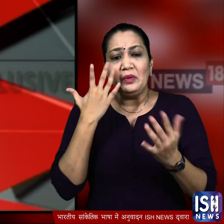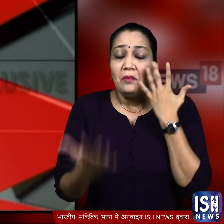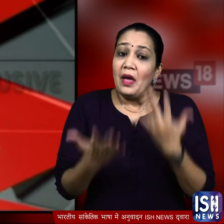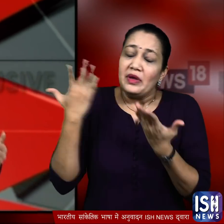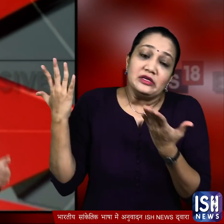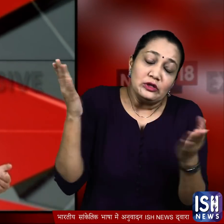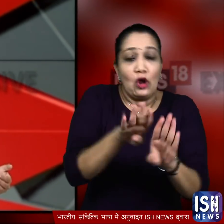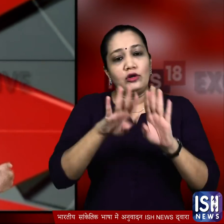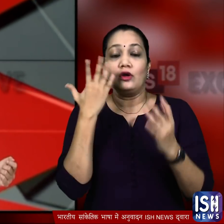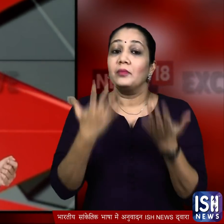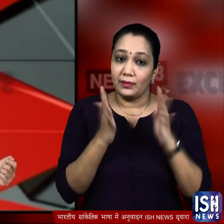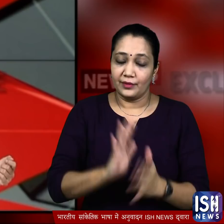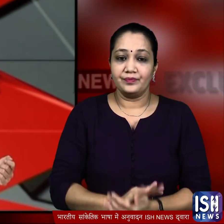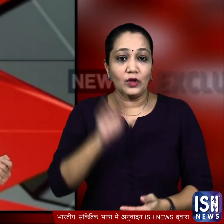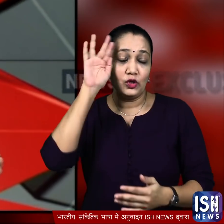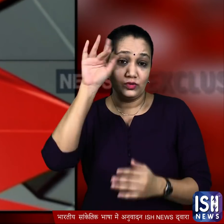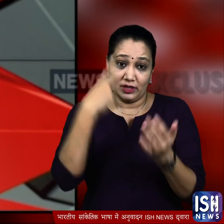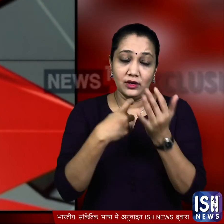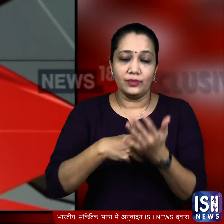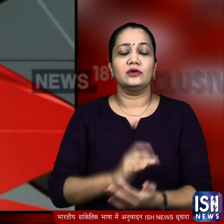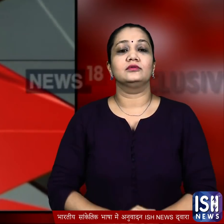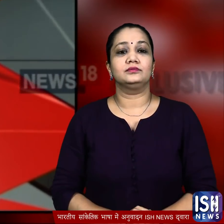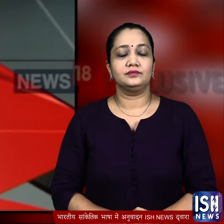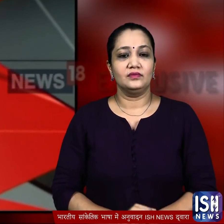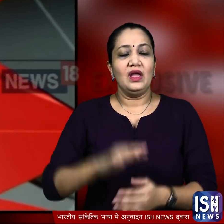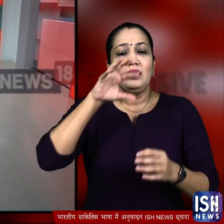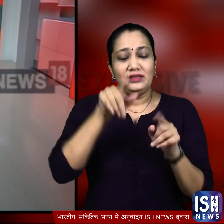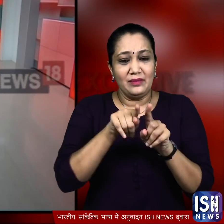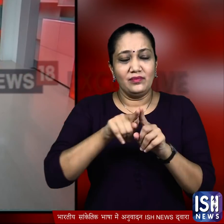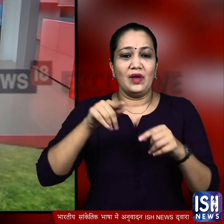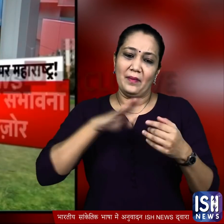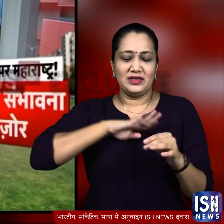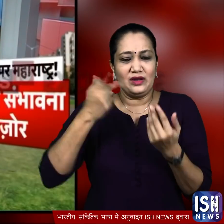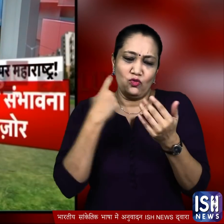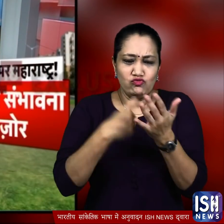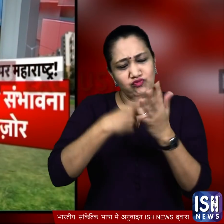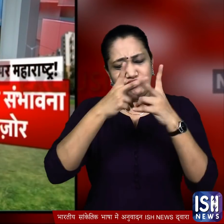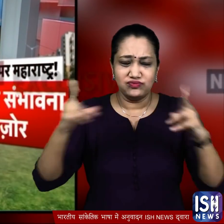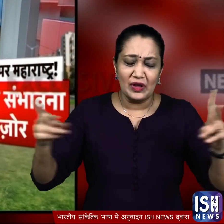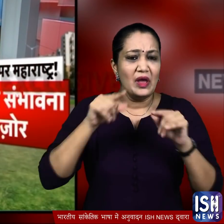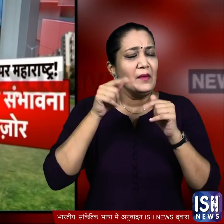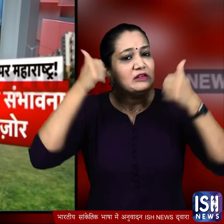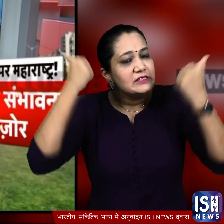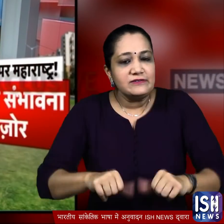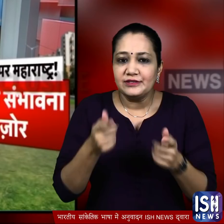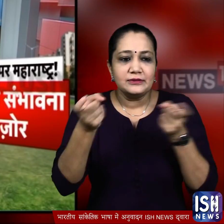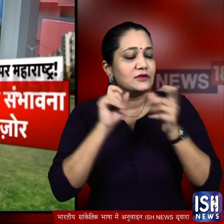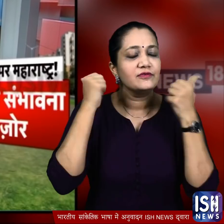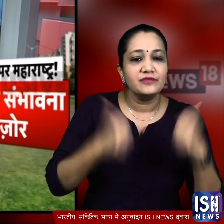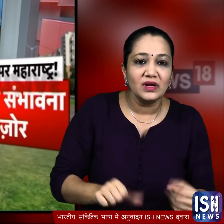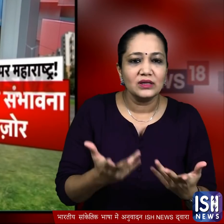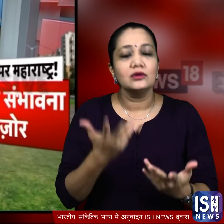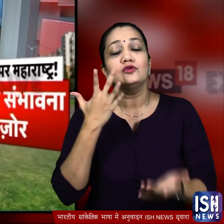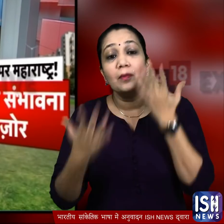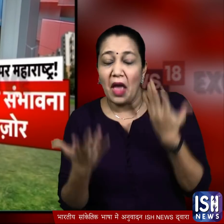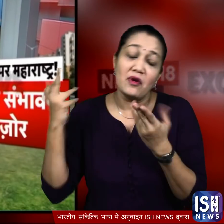हुए सख्त लॉकडाउन लगाया जा सकता है। न्यूज़ 18 के अभिषेक पांडे की रिपोर्ट है कि राज्य में पहले से लागू पाबंदियों के नाकाफी साबित होने की वजह